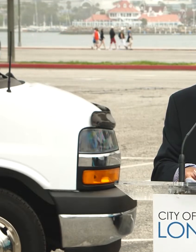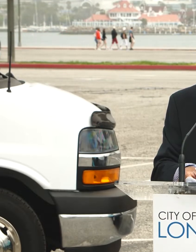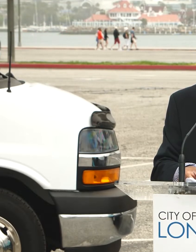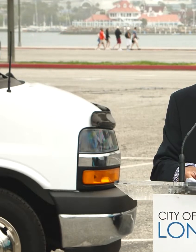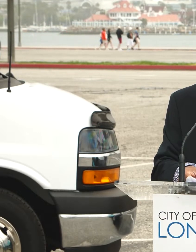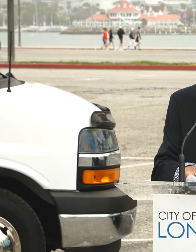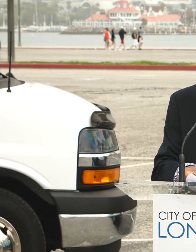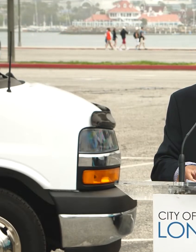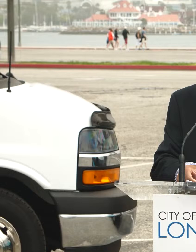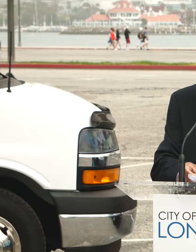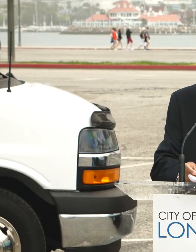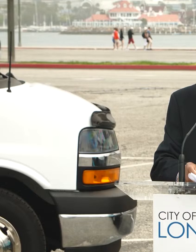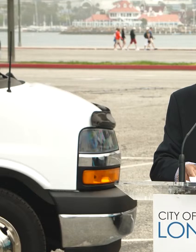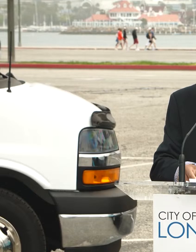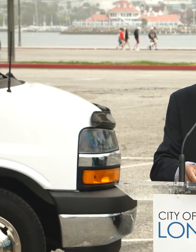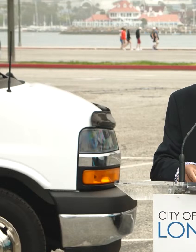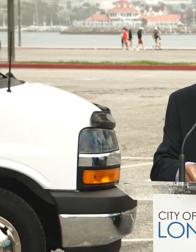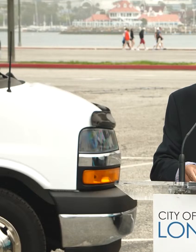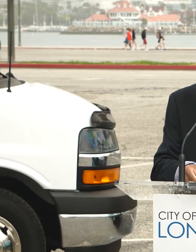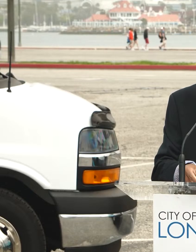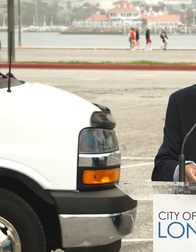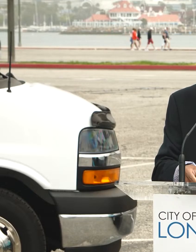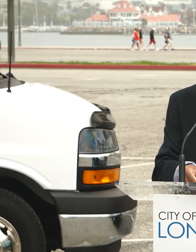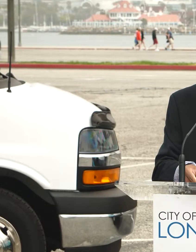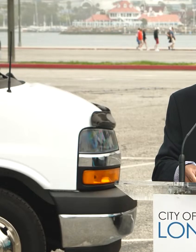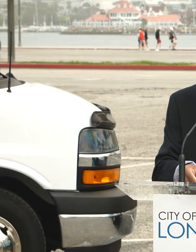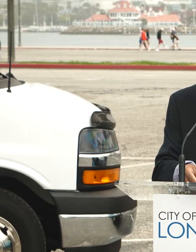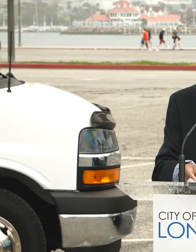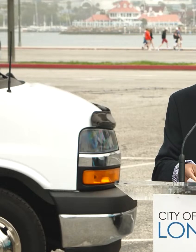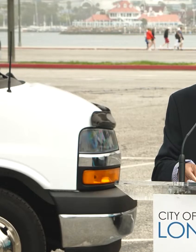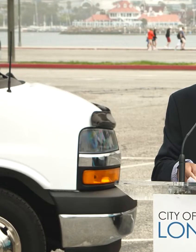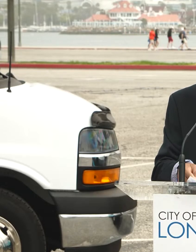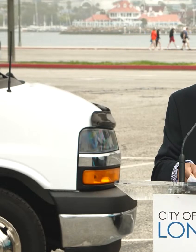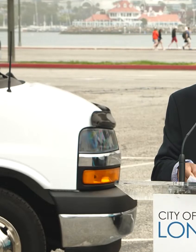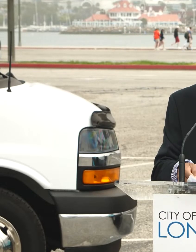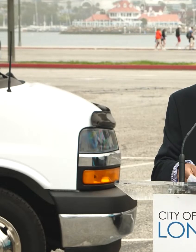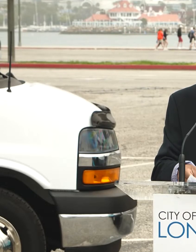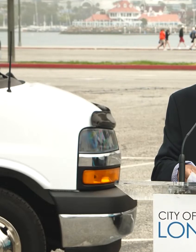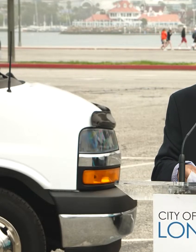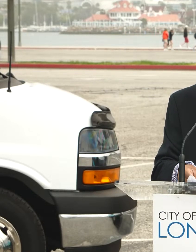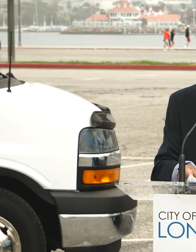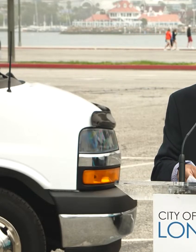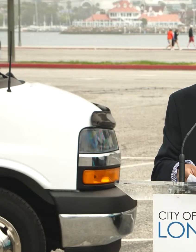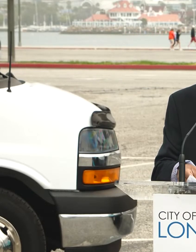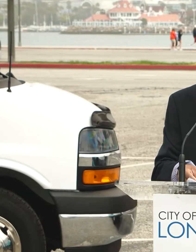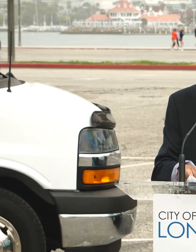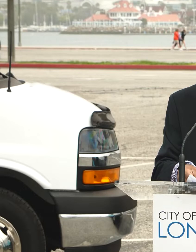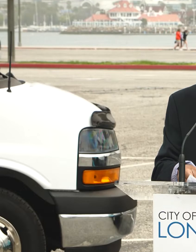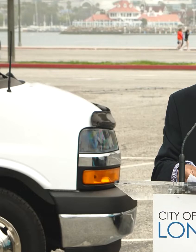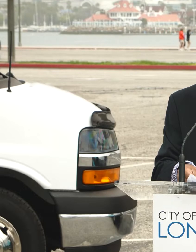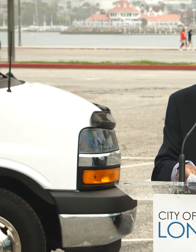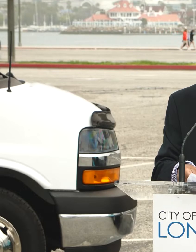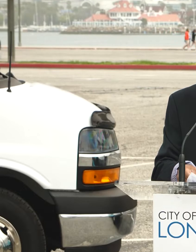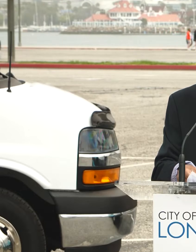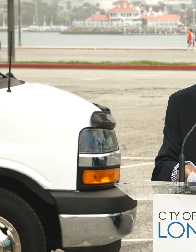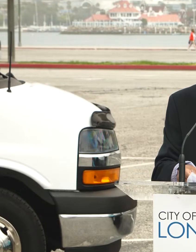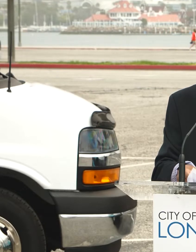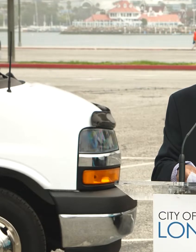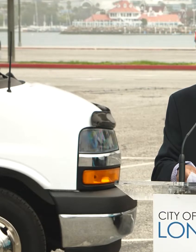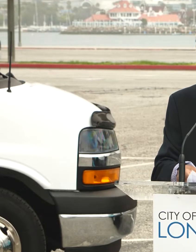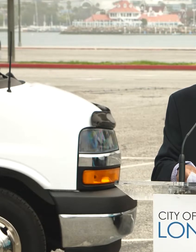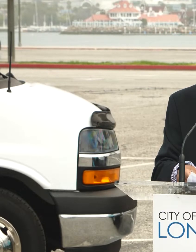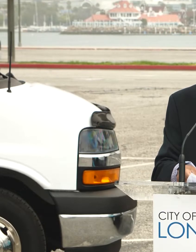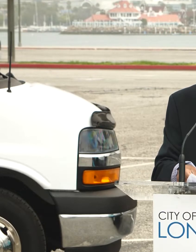មីការជួលរបស់យើងនៅទីនេះបញ្ចប់នៅថ្ងៃទី30ខែមេសានៅពេលដែលបុគ្គលិករបស់យើងបាន